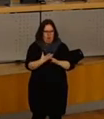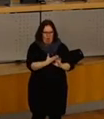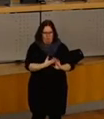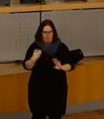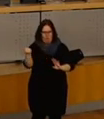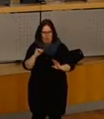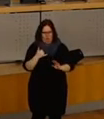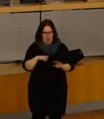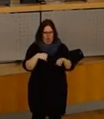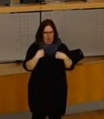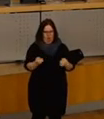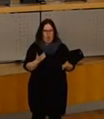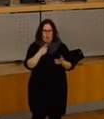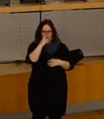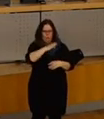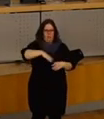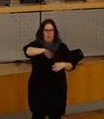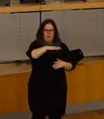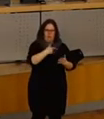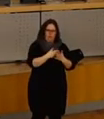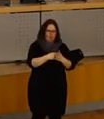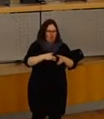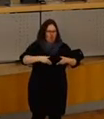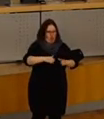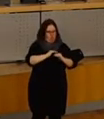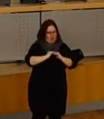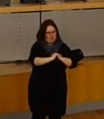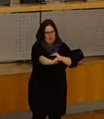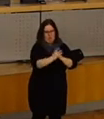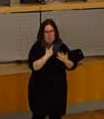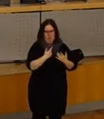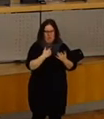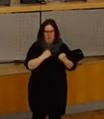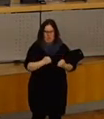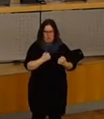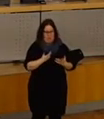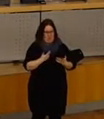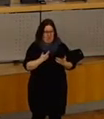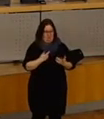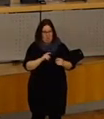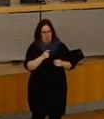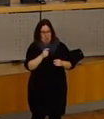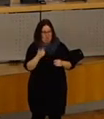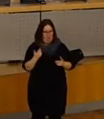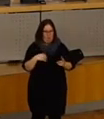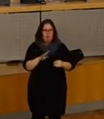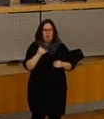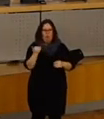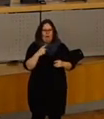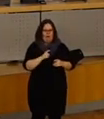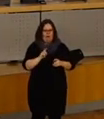aber nur auf den gebieten statt wo es asphaltierte befestigte straßen gibt und die befindet sich in der hand eines ausländischen unternehmens